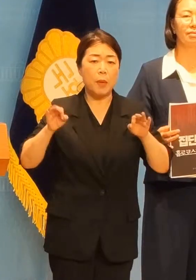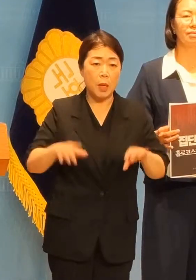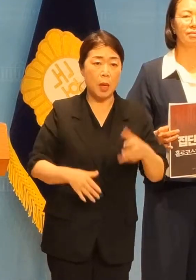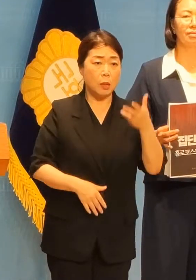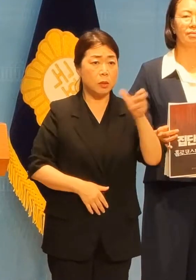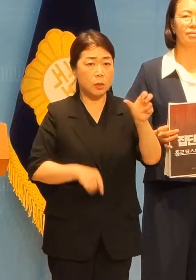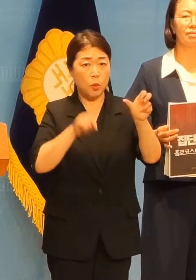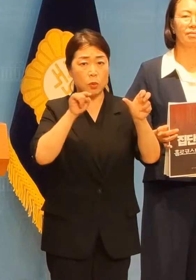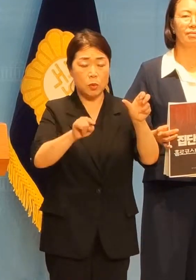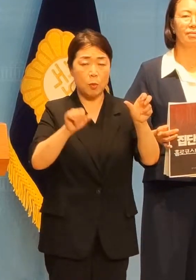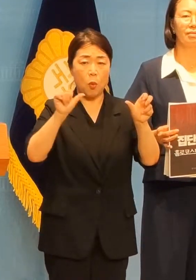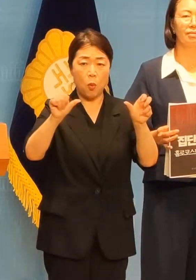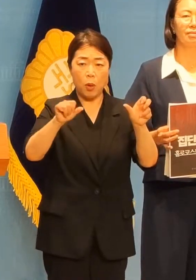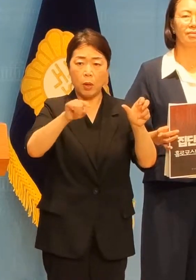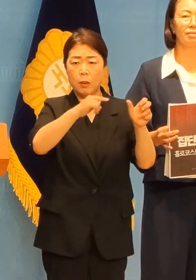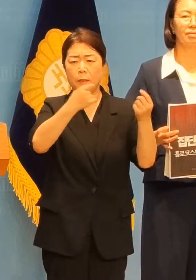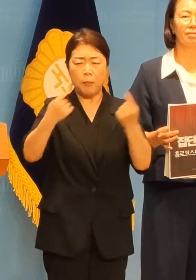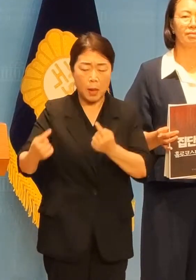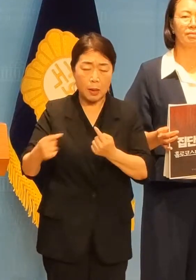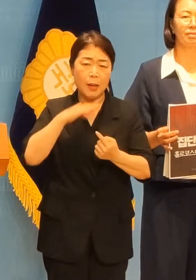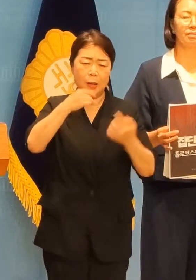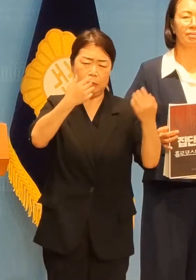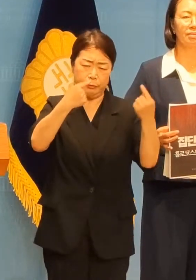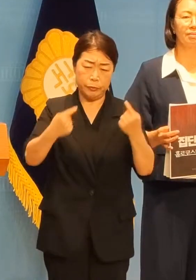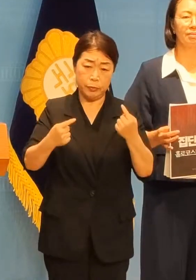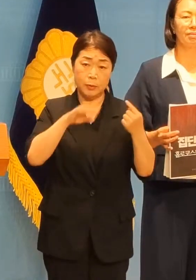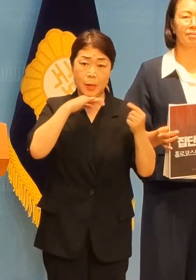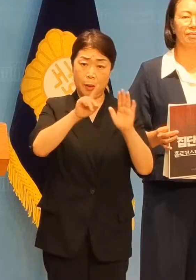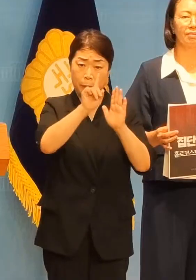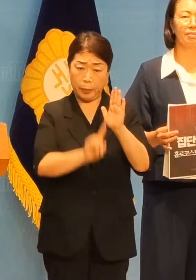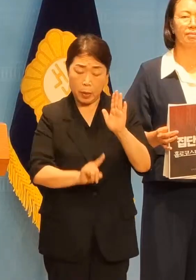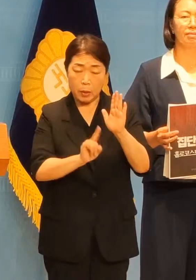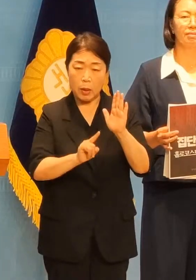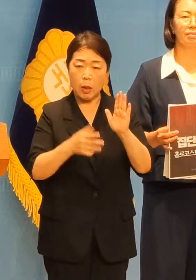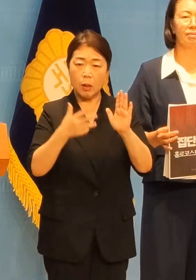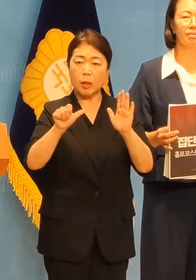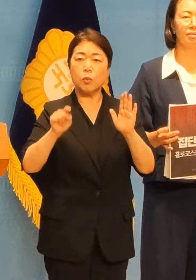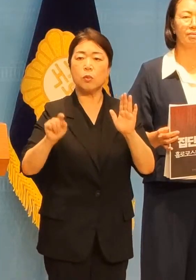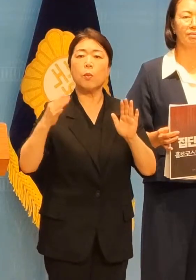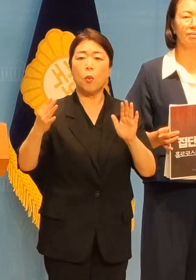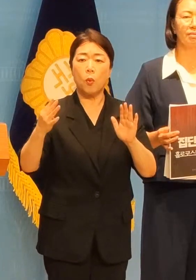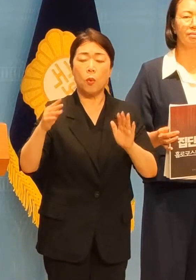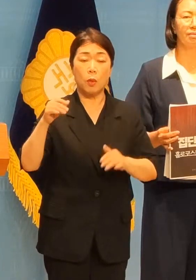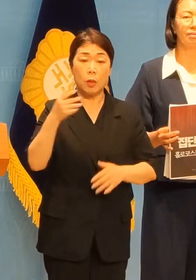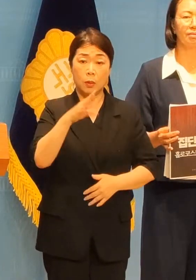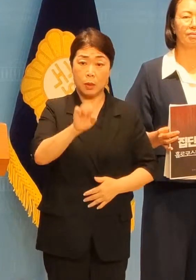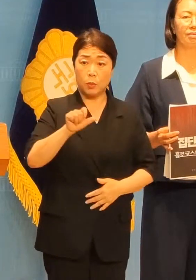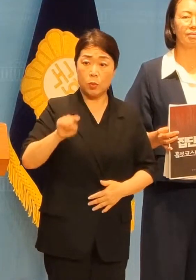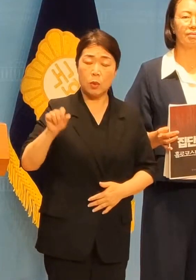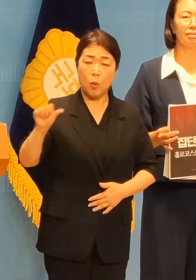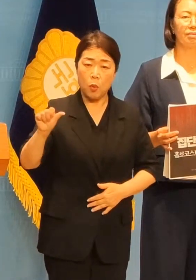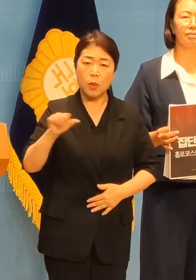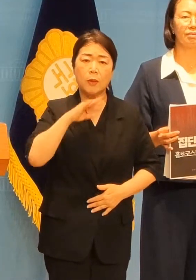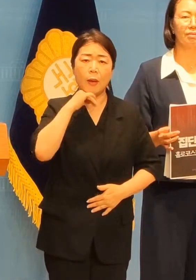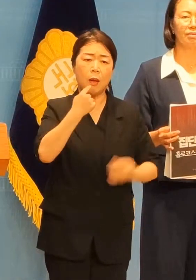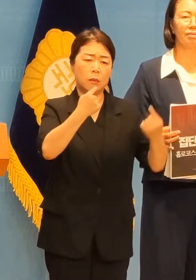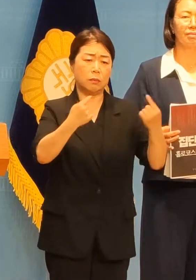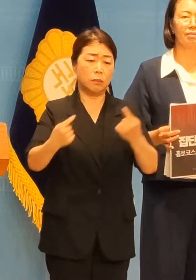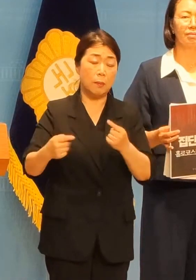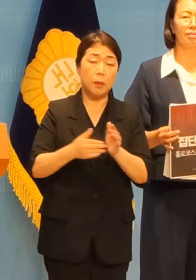75.5세에서 40.7세로 추락했습니다. 죽음의 일상이 된 현실입니다.